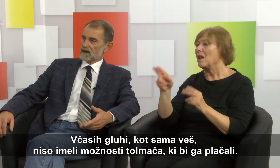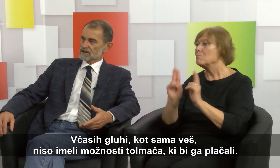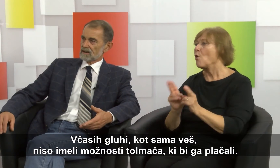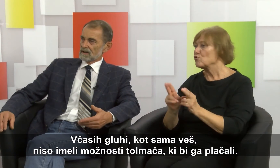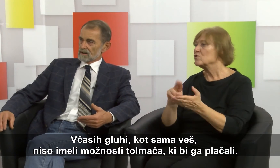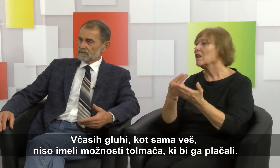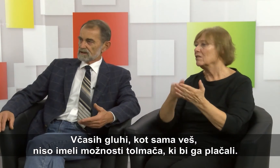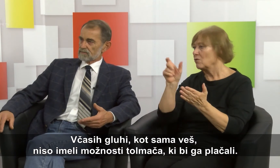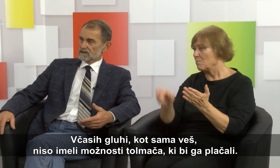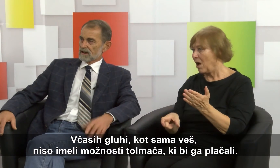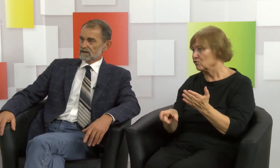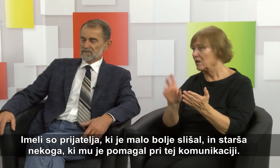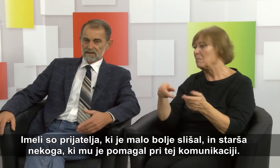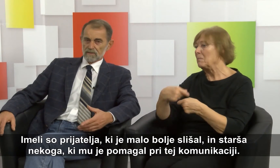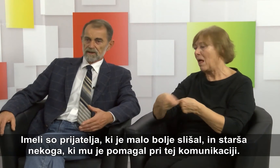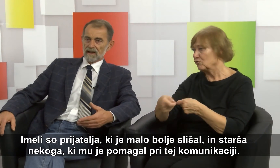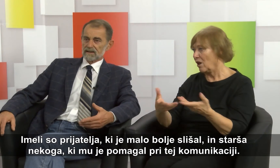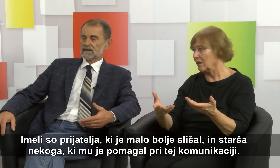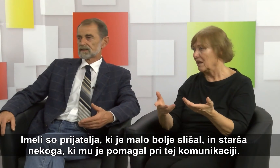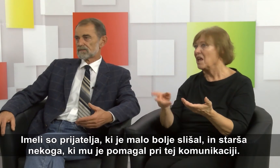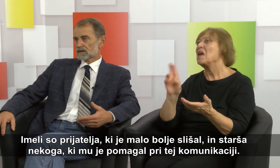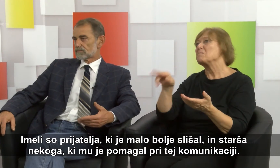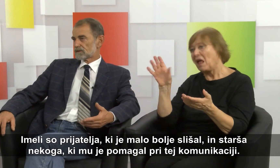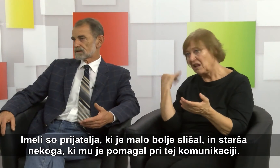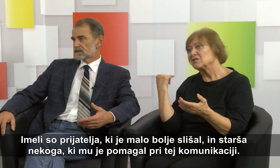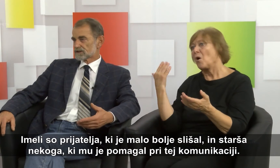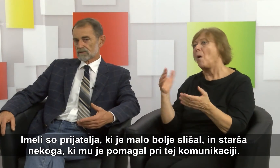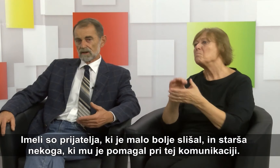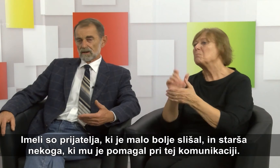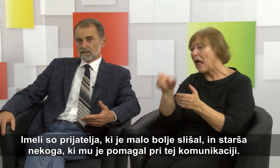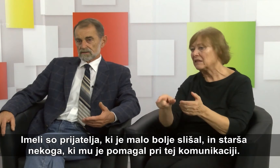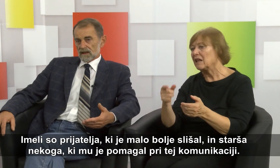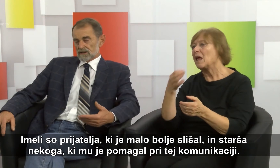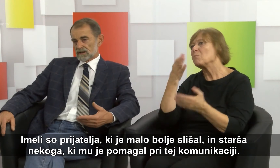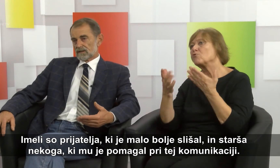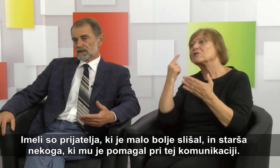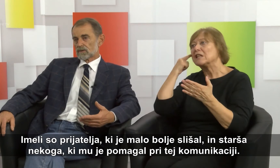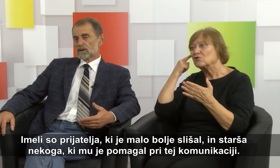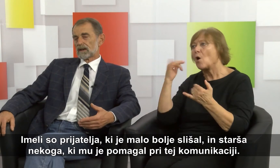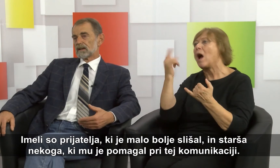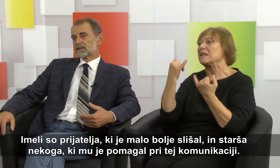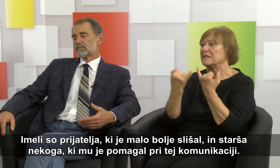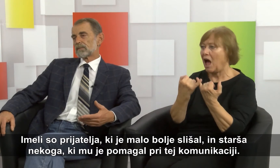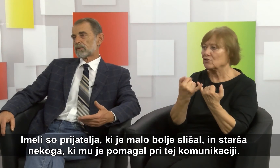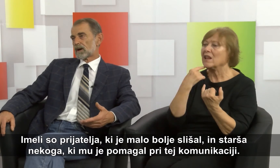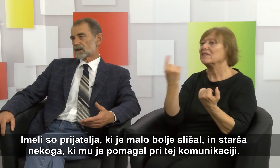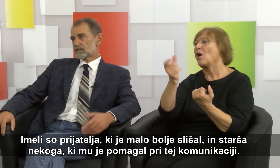tolmača, ki bi ga plačali. Imeli so prijatelja, ki je malo bolje slišal, starša, ne, nekoga, ki jim je pomagal v